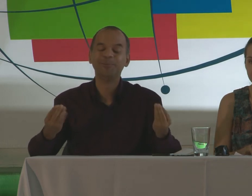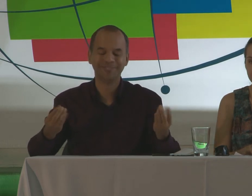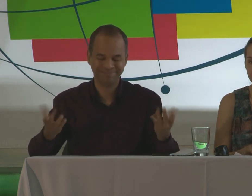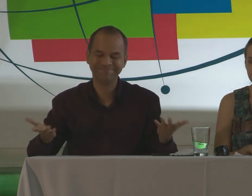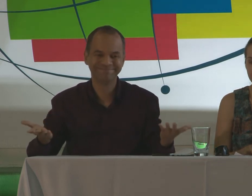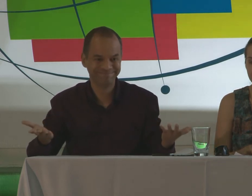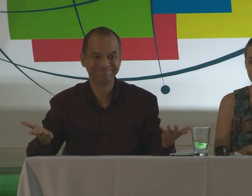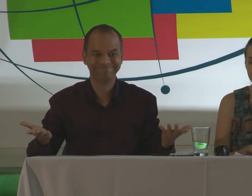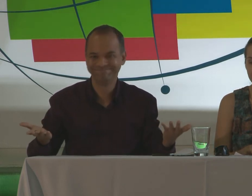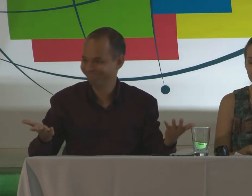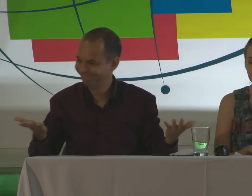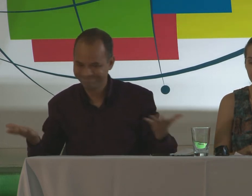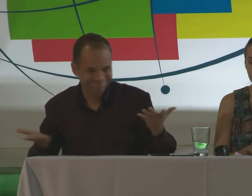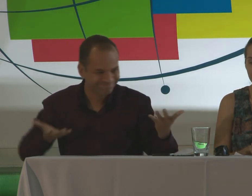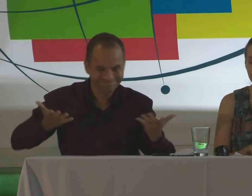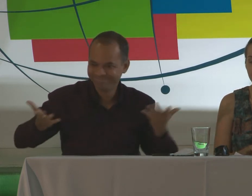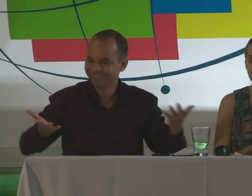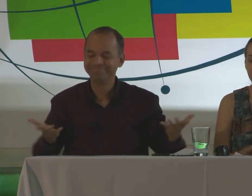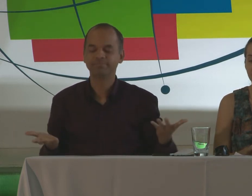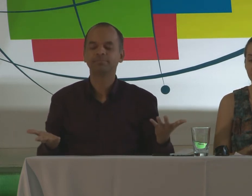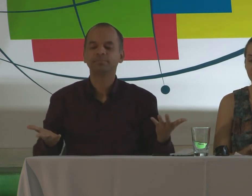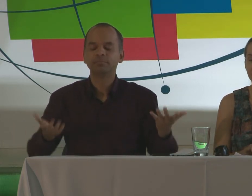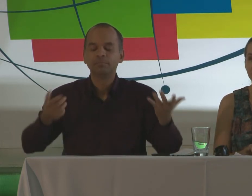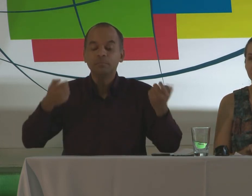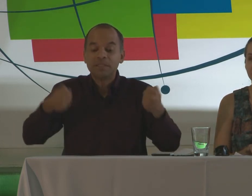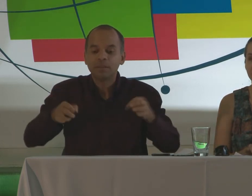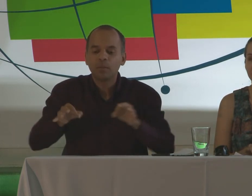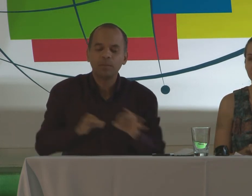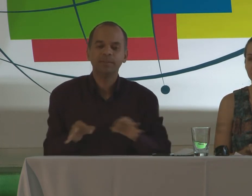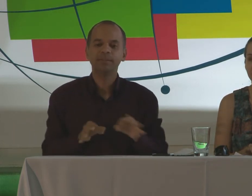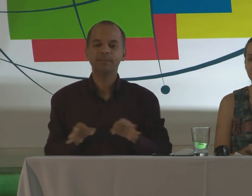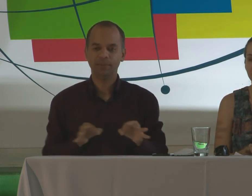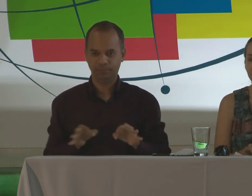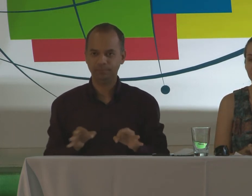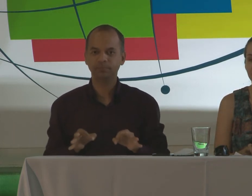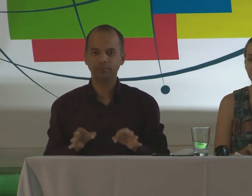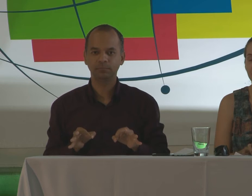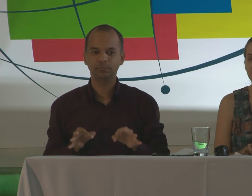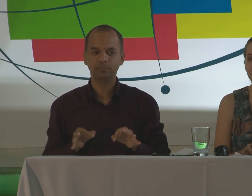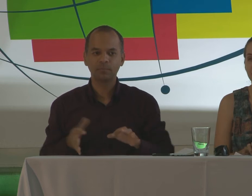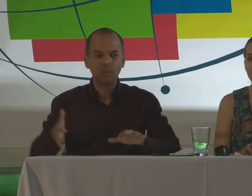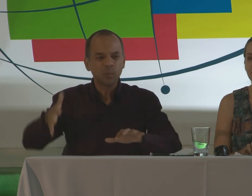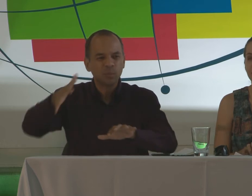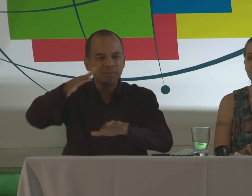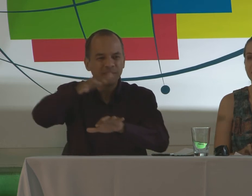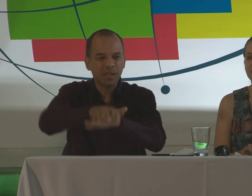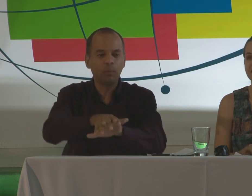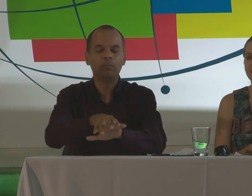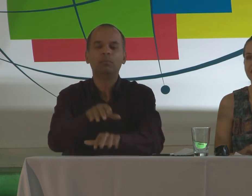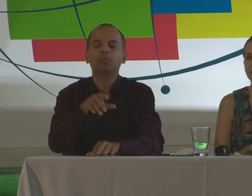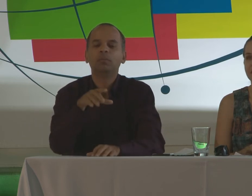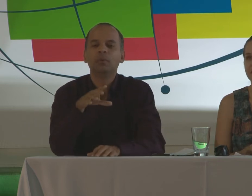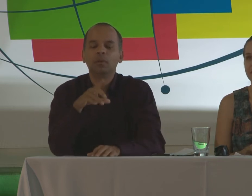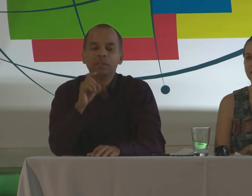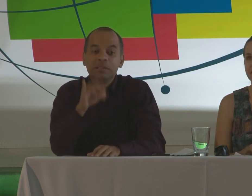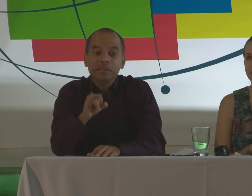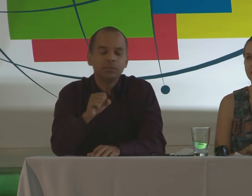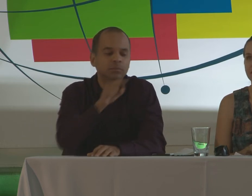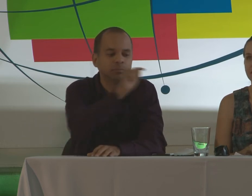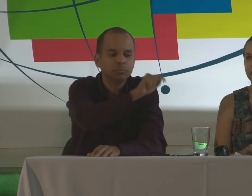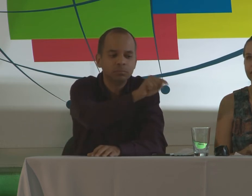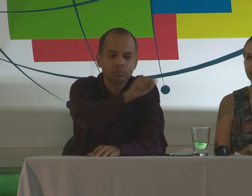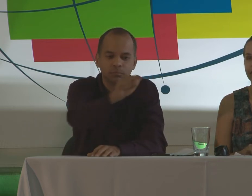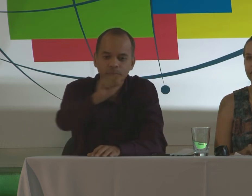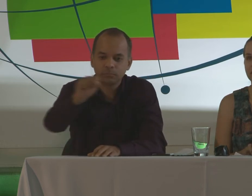deles, isso é uma coisa que demora muito tempo, muito esforço. É complicado você conseguir lidar com toda essa questão de organizar. Então,